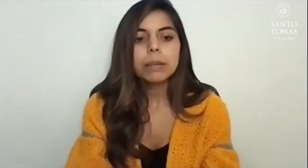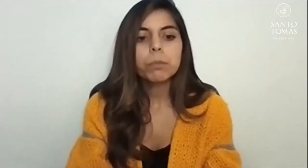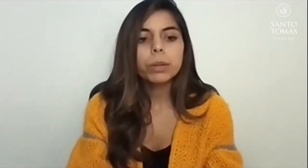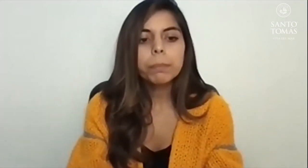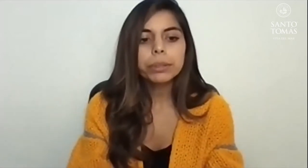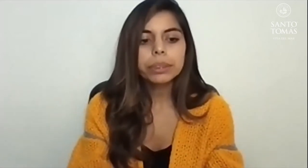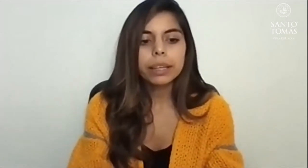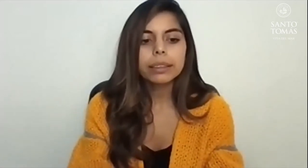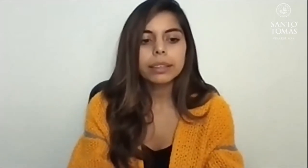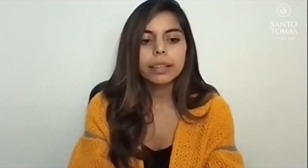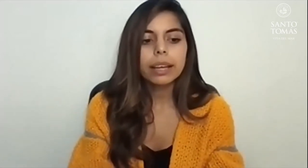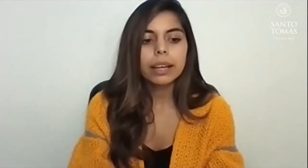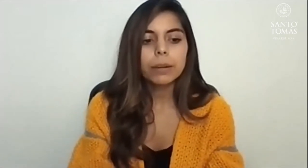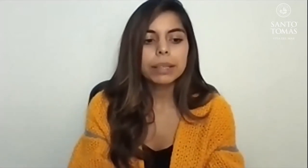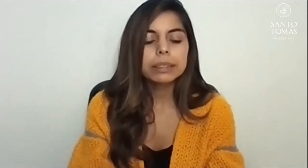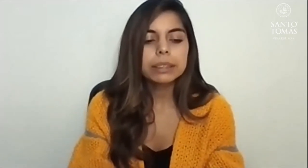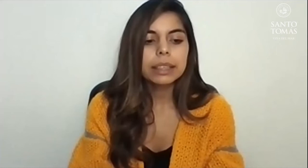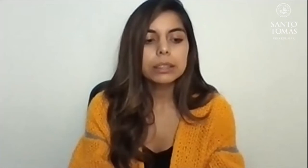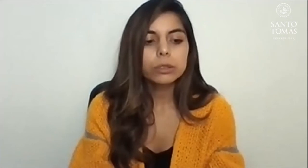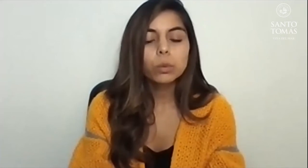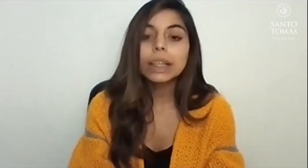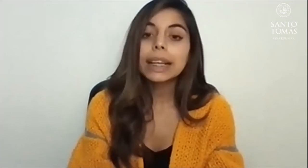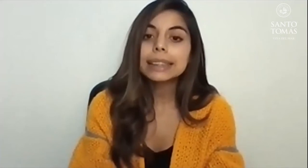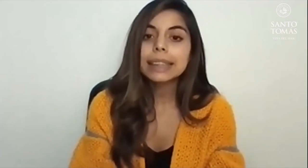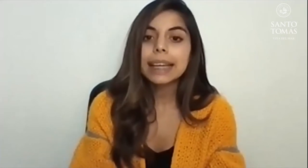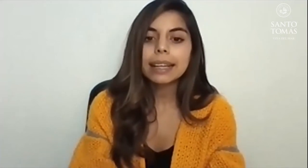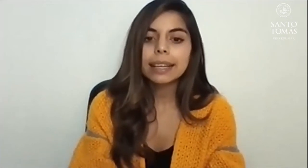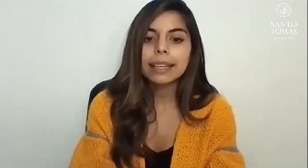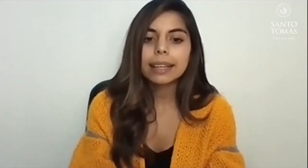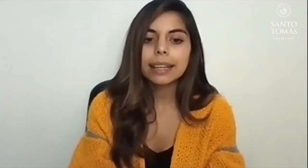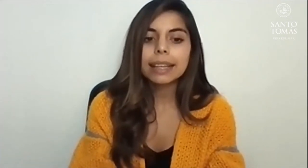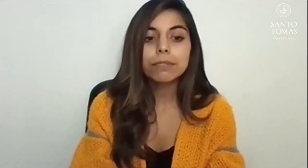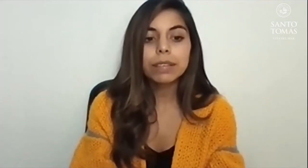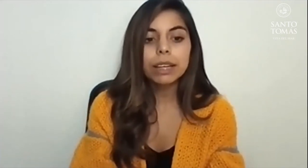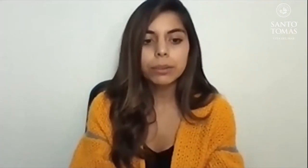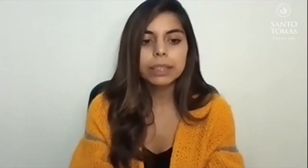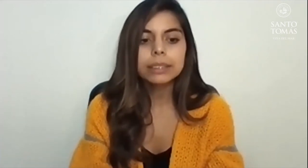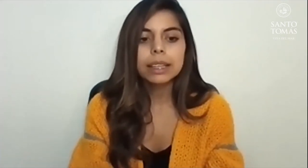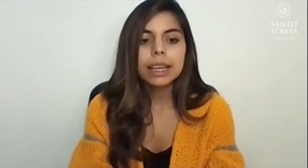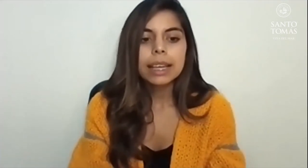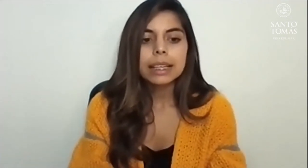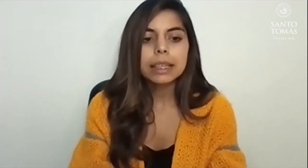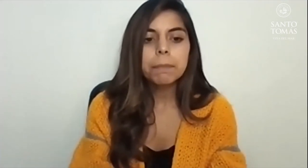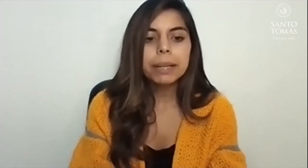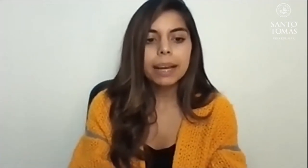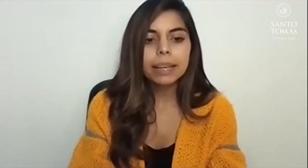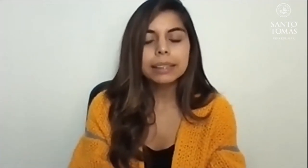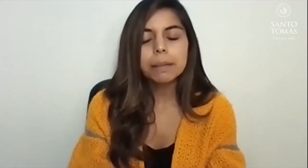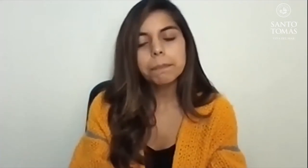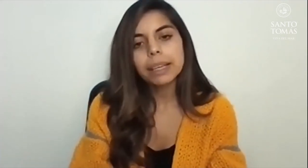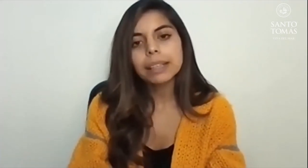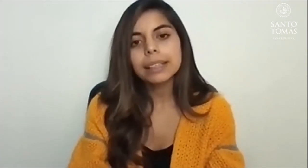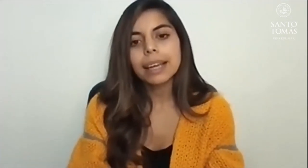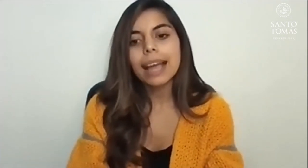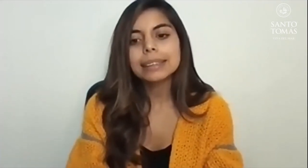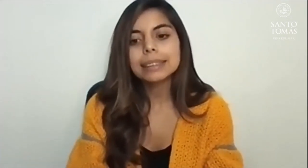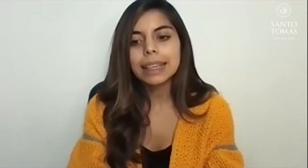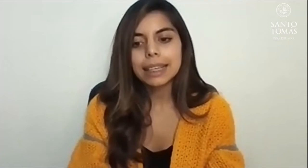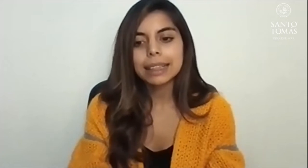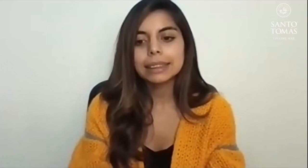muy importante en lengua de señas utilizar clasificadores y explicarles también que hay señas